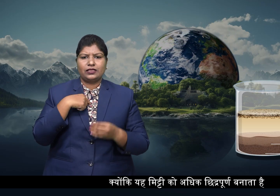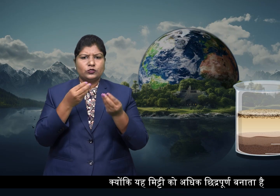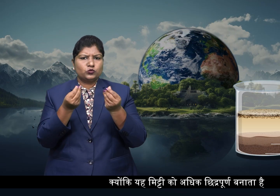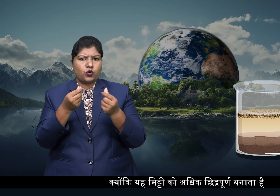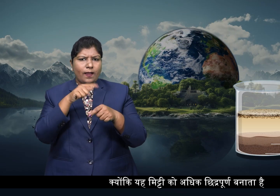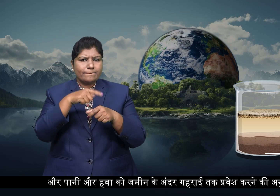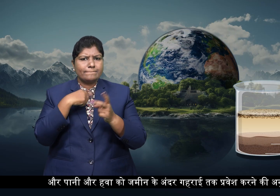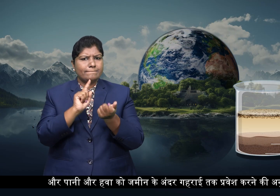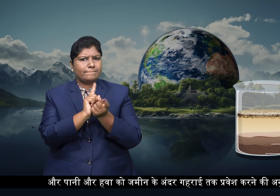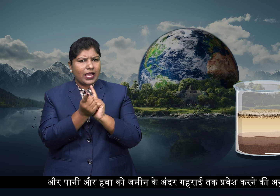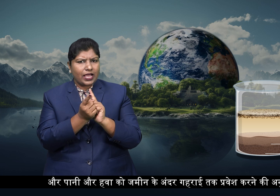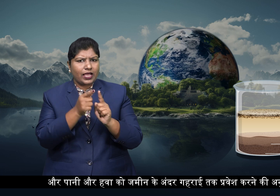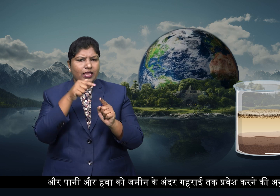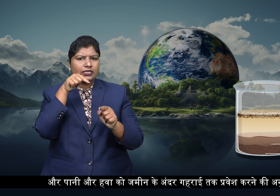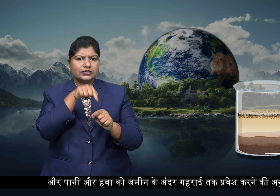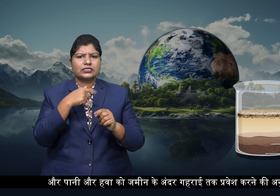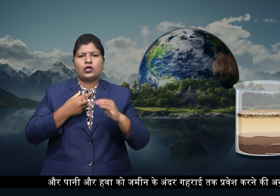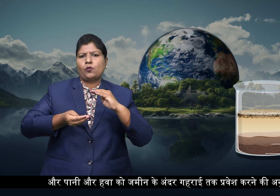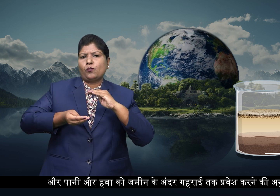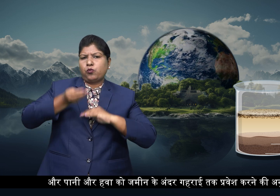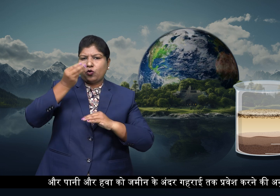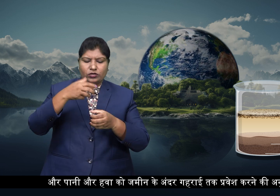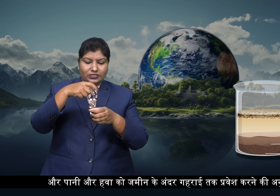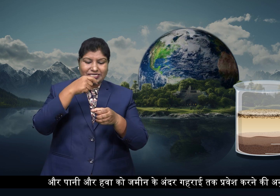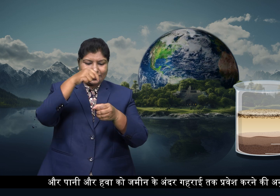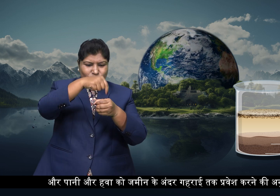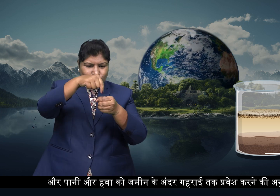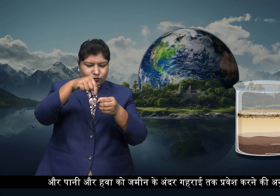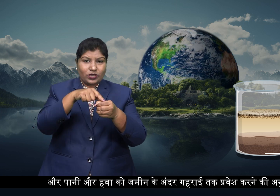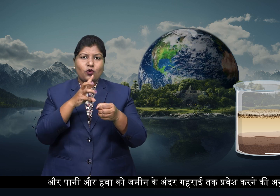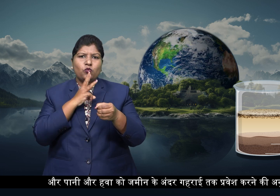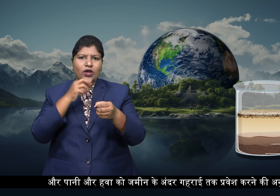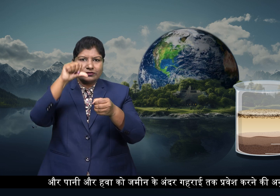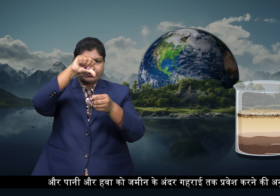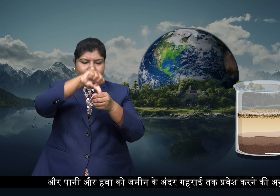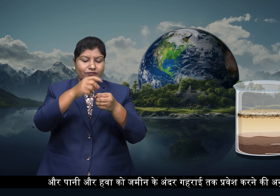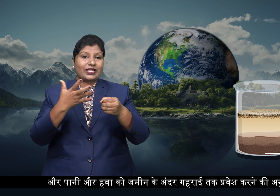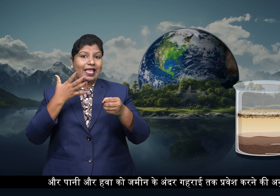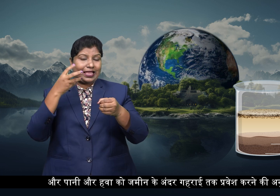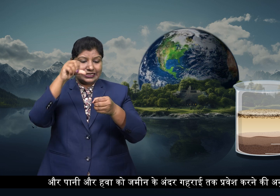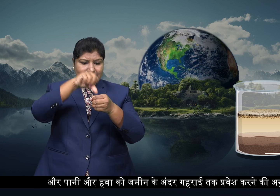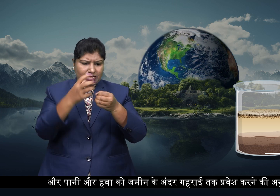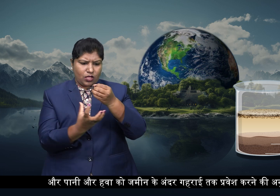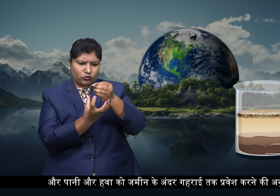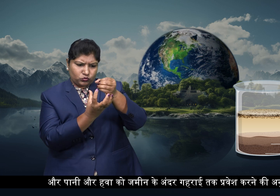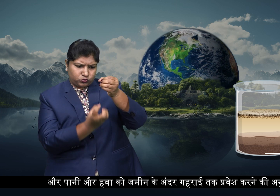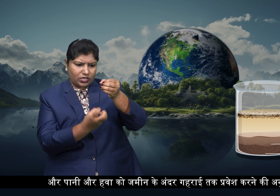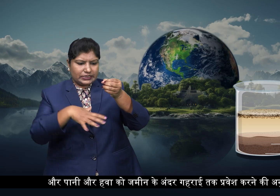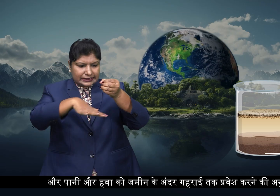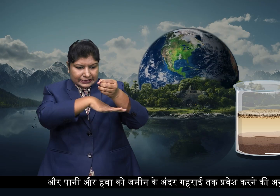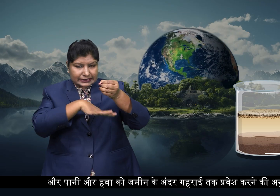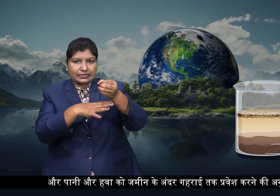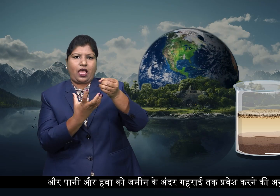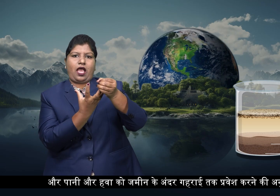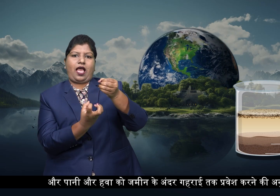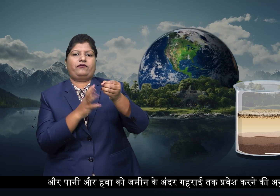छिद्रपूर्ण बनाता है और पानी और हवा को जमीन के अंदर गहराई तक प्रवेश करने की अनुमति